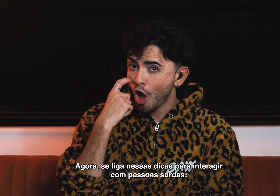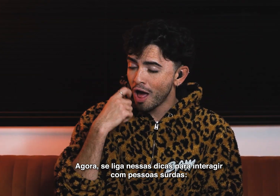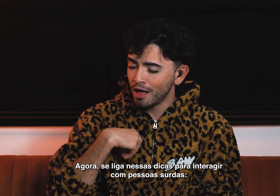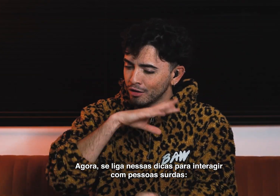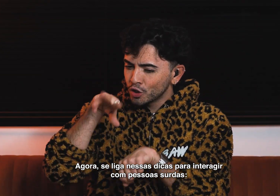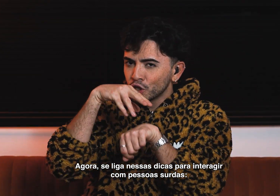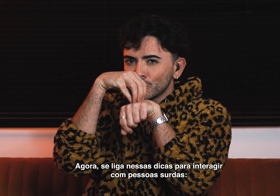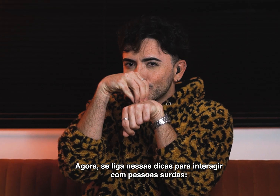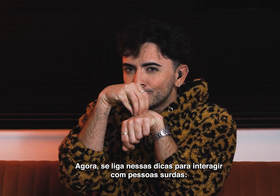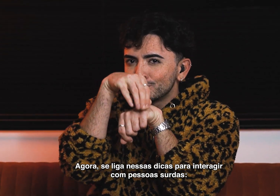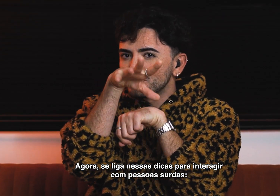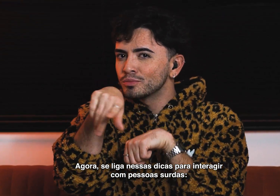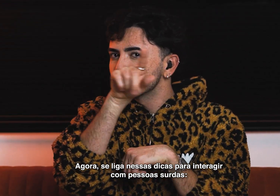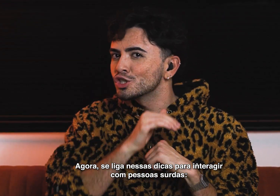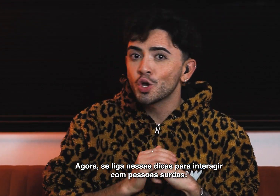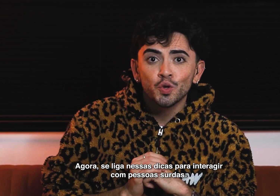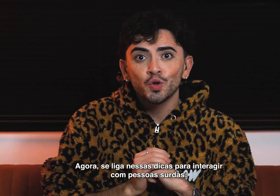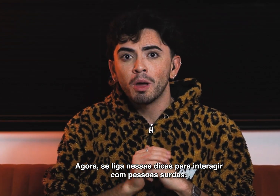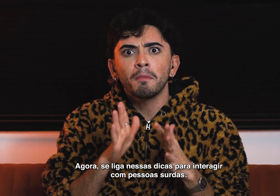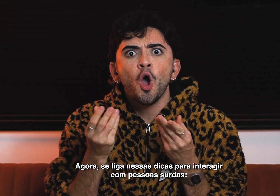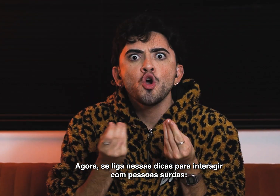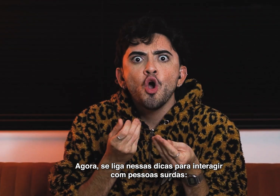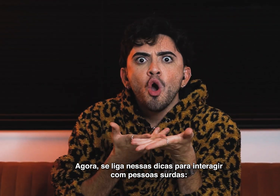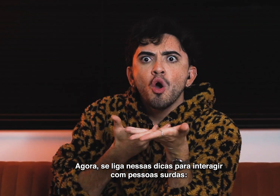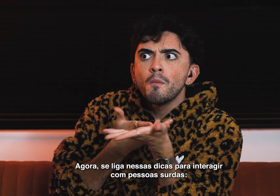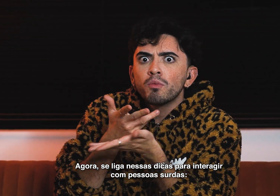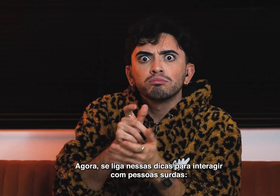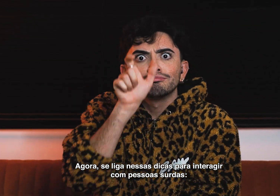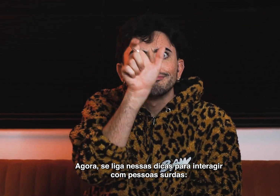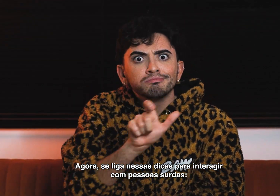Agora se liga nessas dicas para interagir com pessoas surdas.